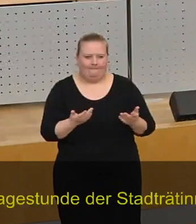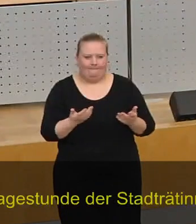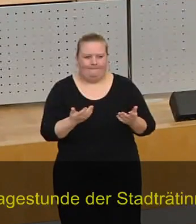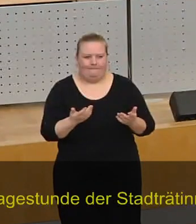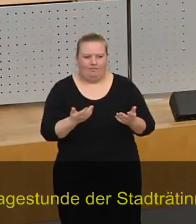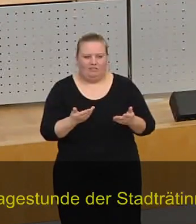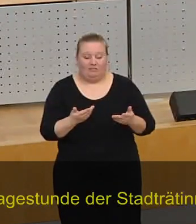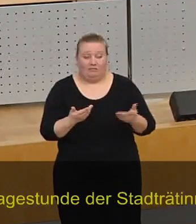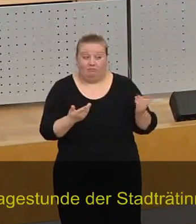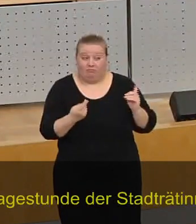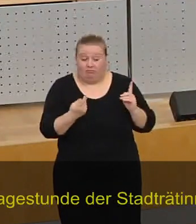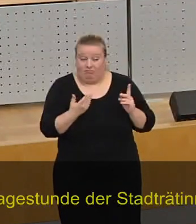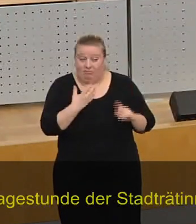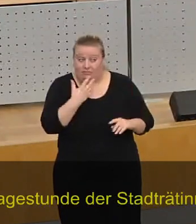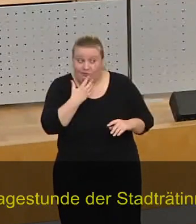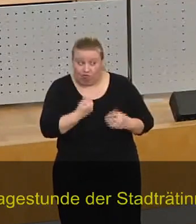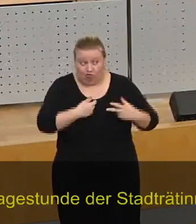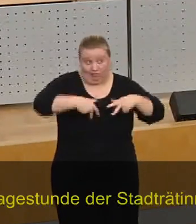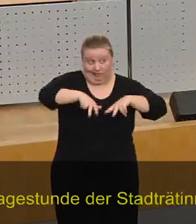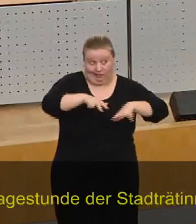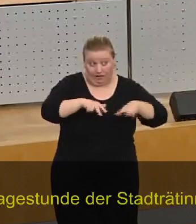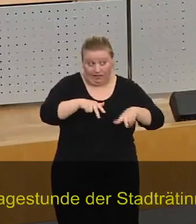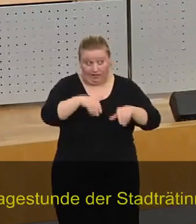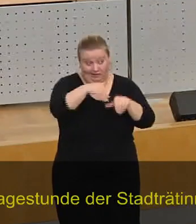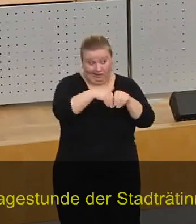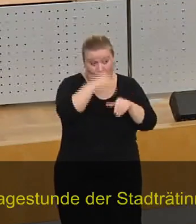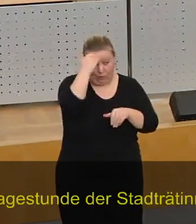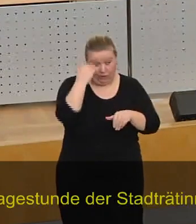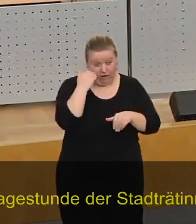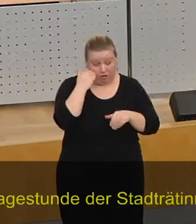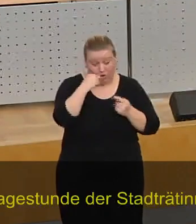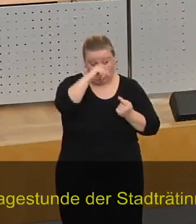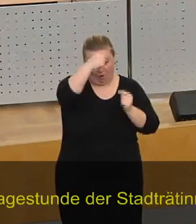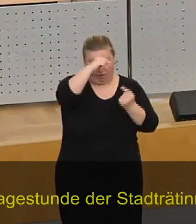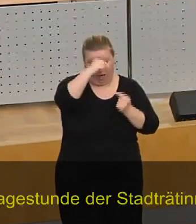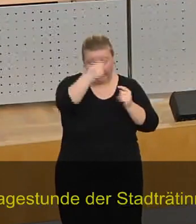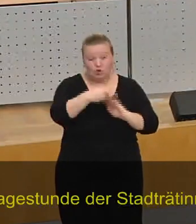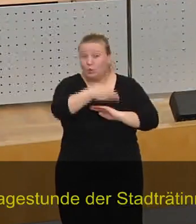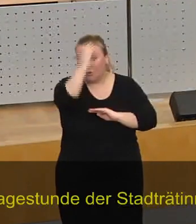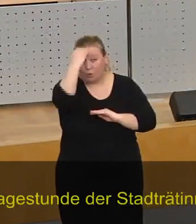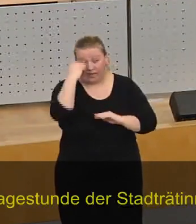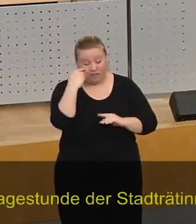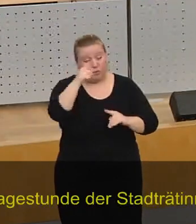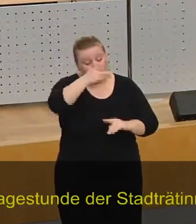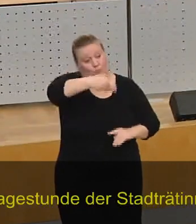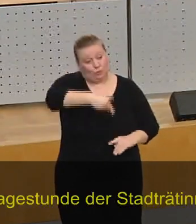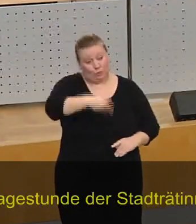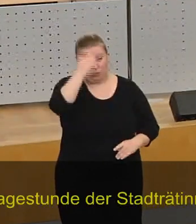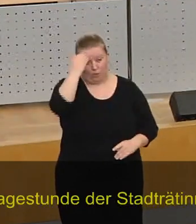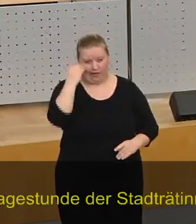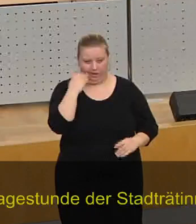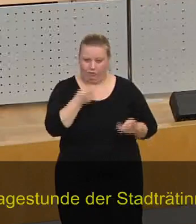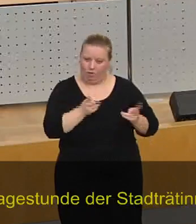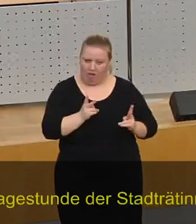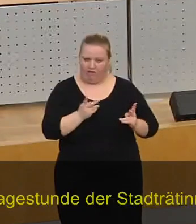an welcher Stelle wollen Sie denn reagieren? Innerkoreanischer Konflikt, also wir reden nicht von Nordkorea, sondern wir reden von einem Land, was doch